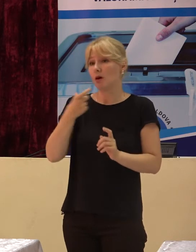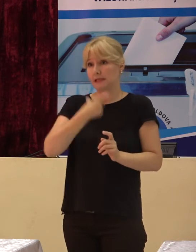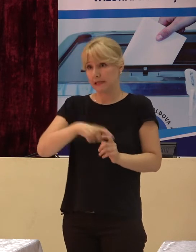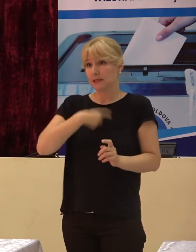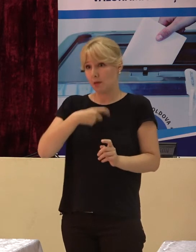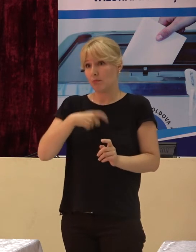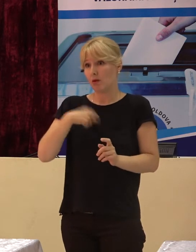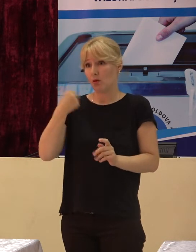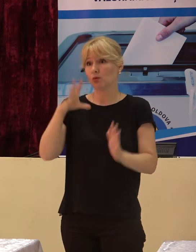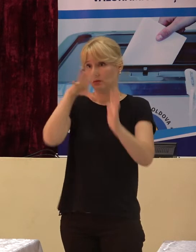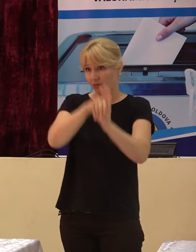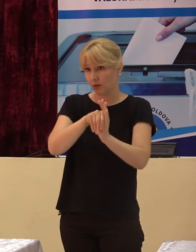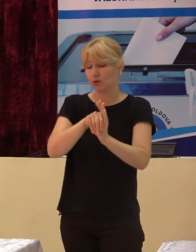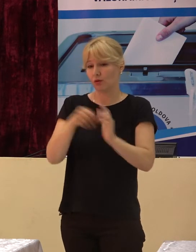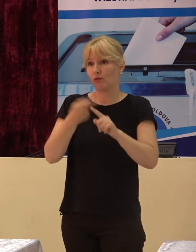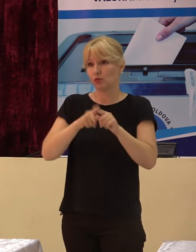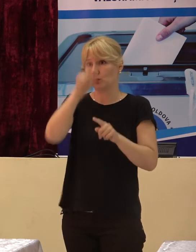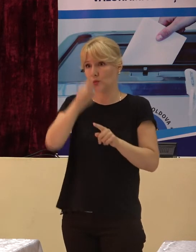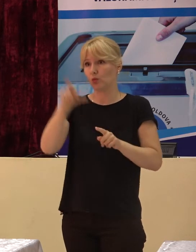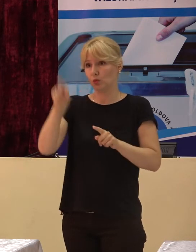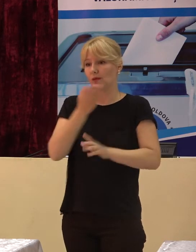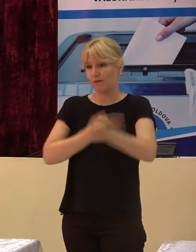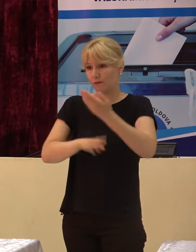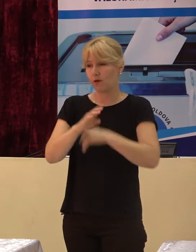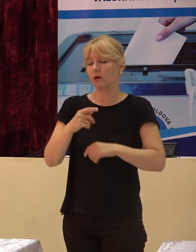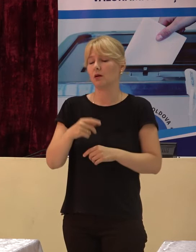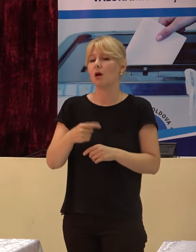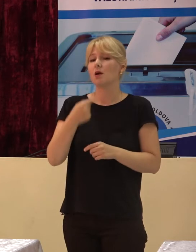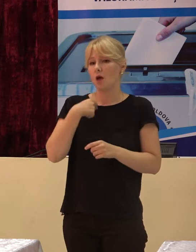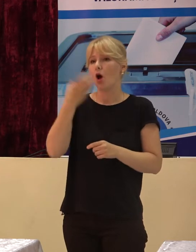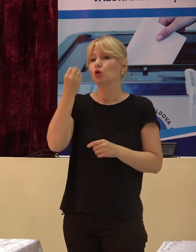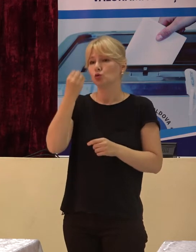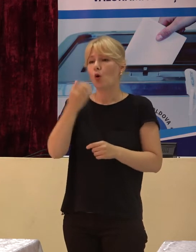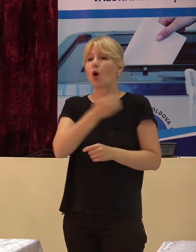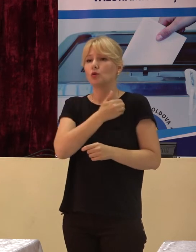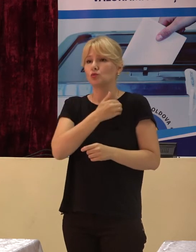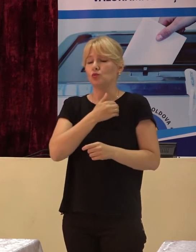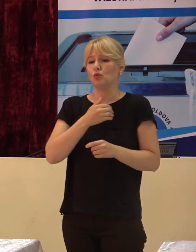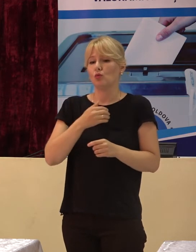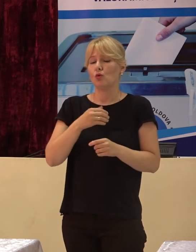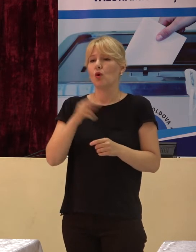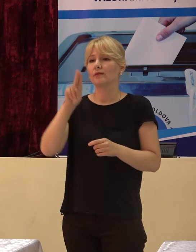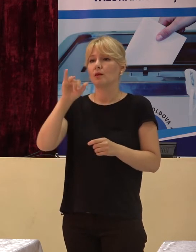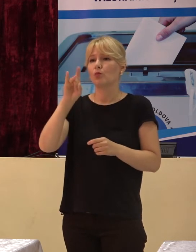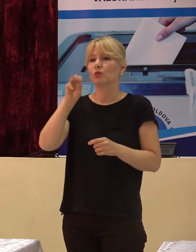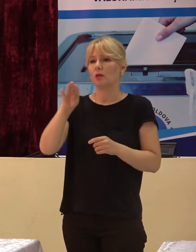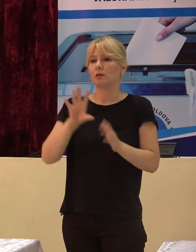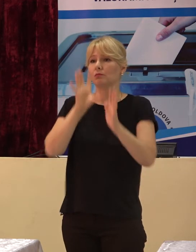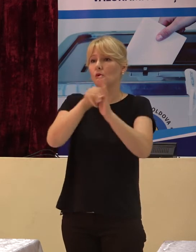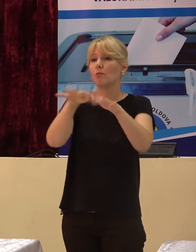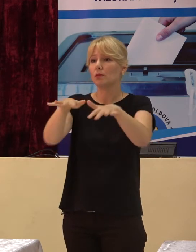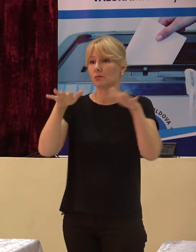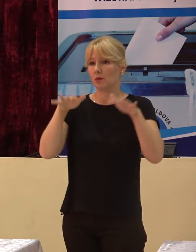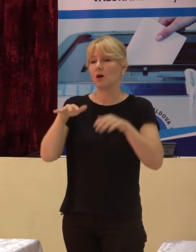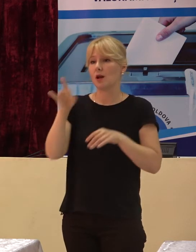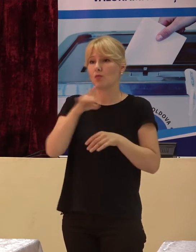fac parte din rândul acestor persoane. Sunt și candidat la funcția de deputat în Parlamentul Republicii Moldova din partea